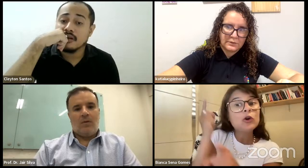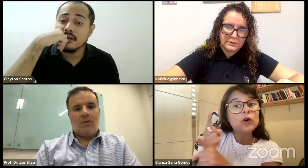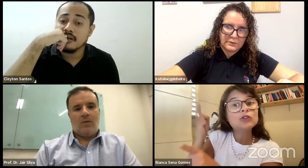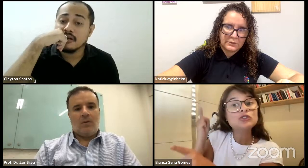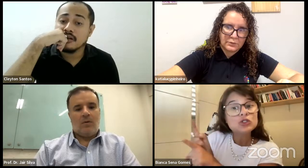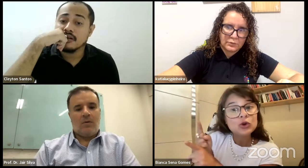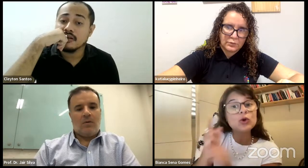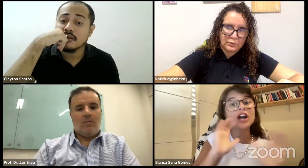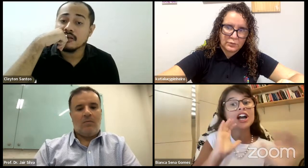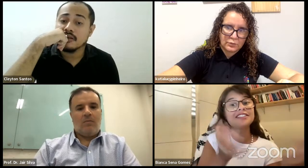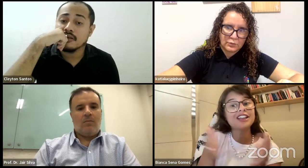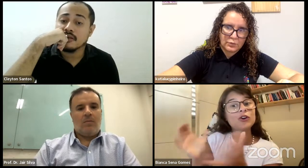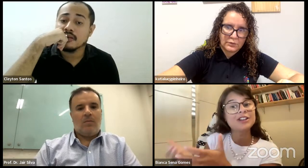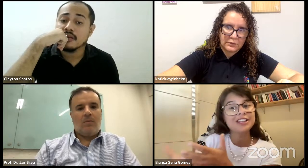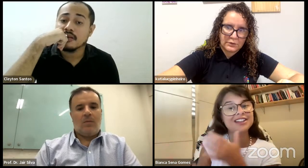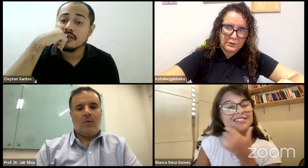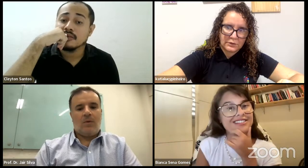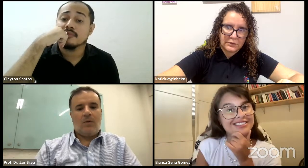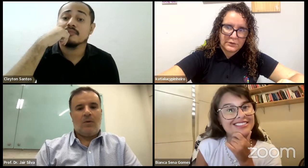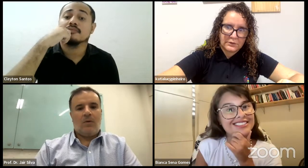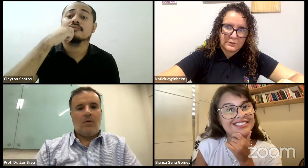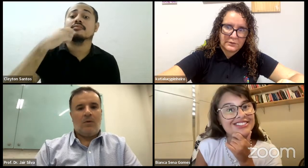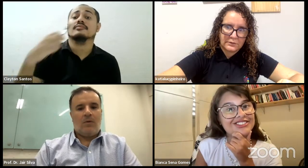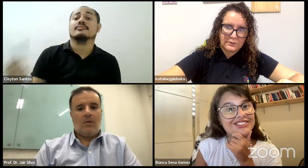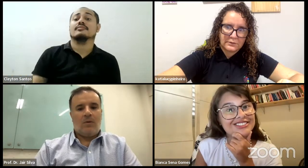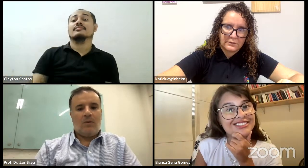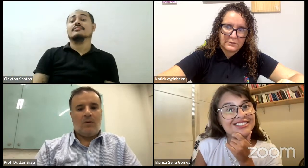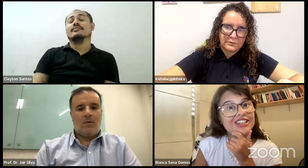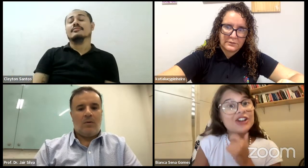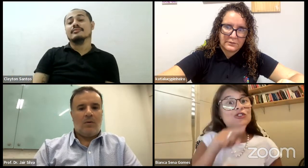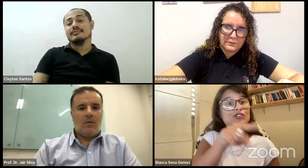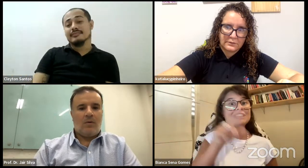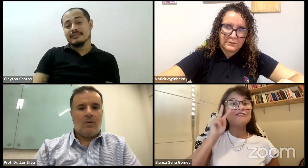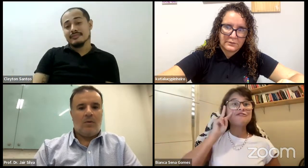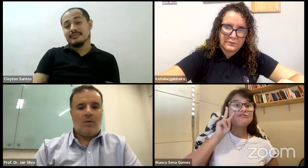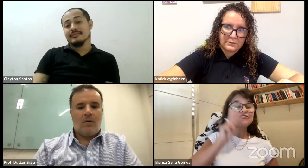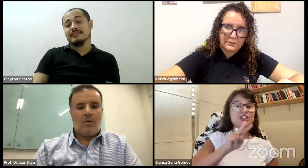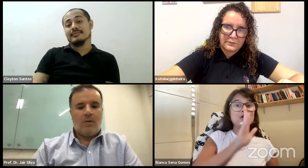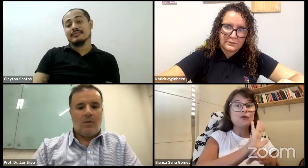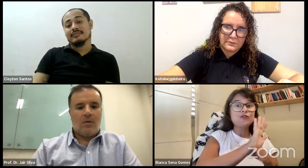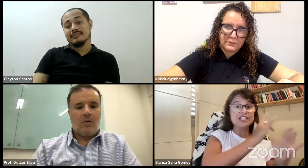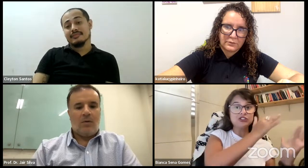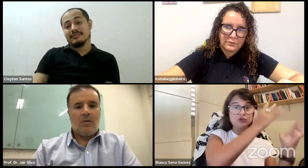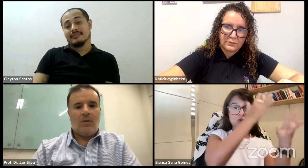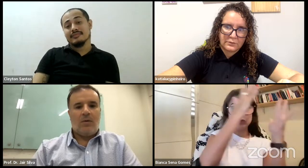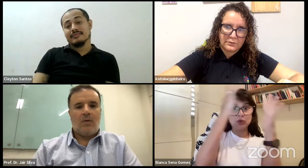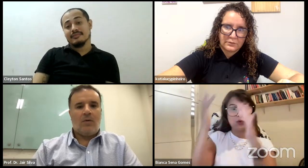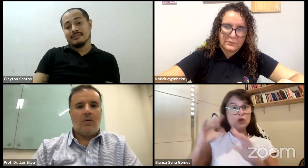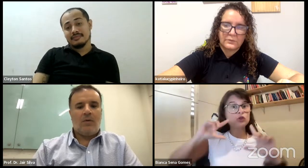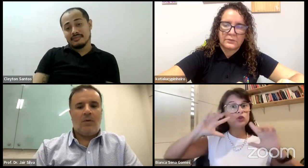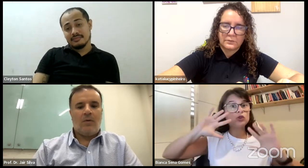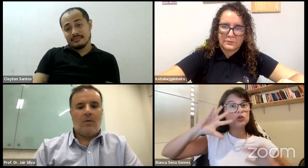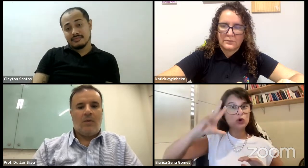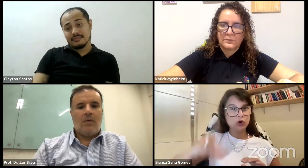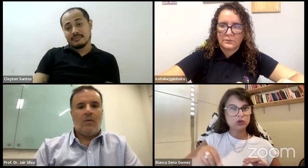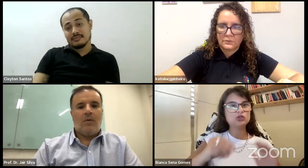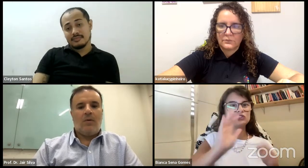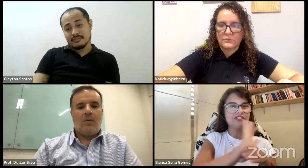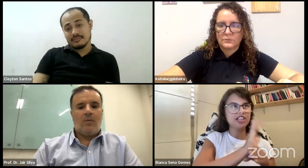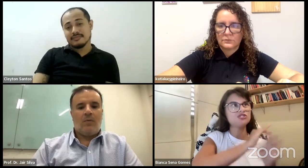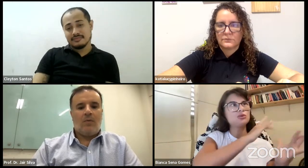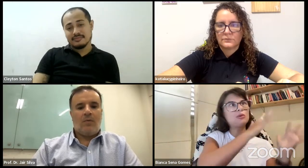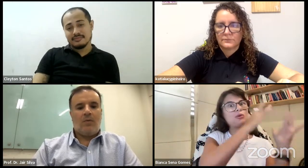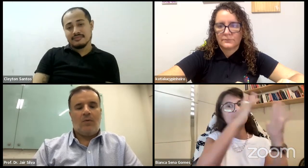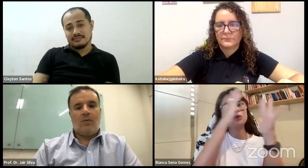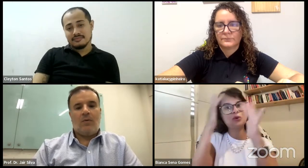categorizou, mas não traz, de fato, essas categorias, você traz os apontamentos. Mas por que não trazer essas categorias? Né? Porque a